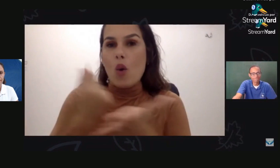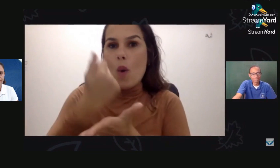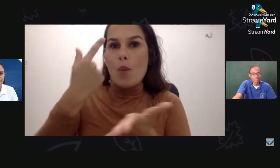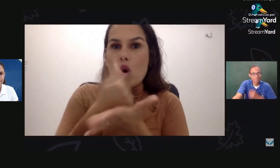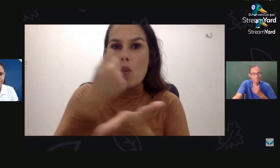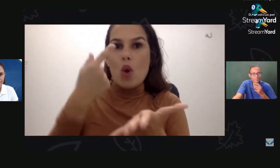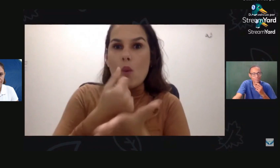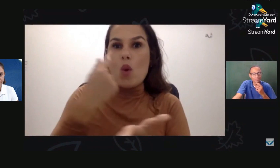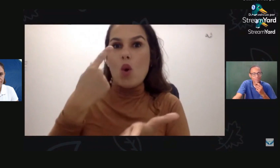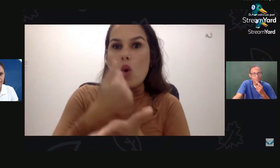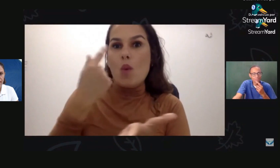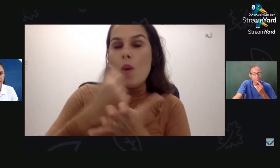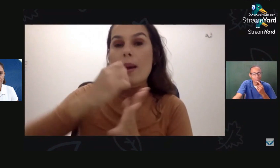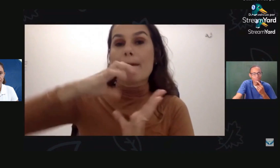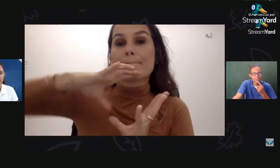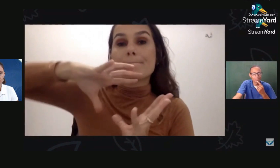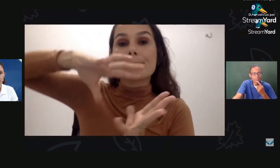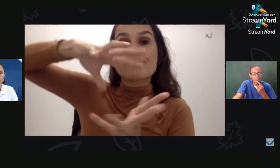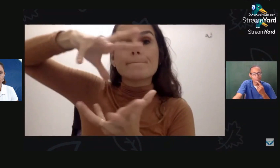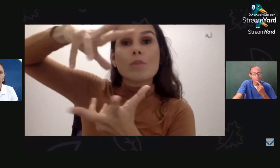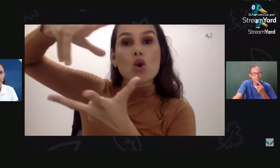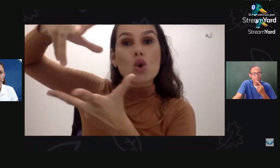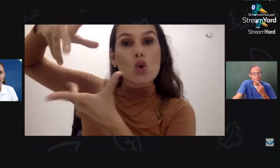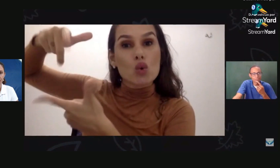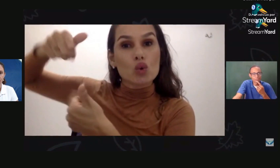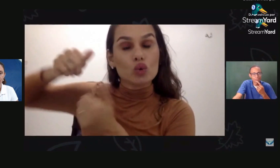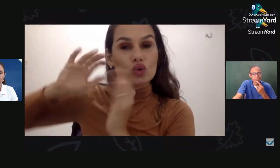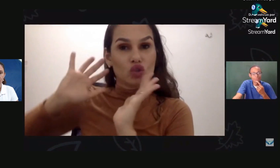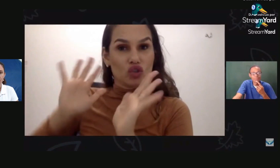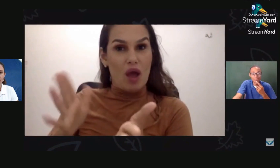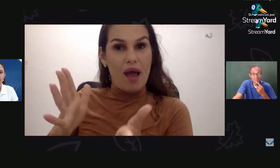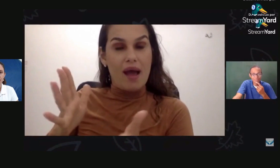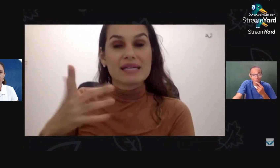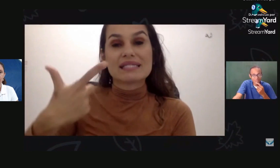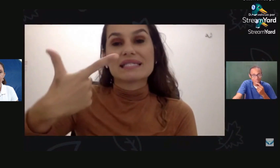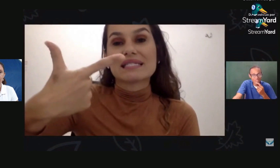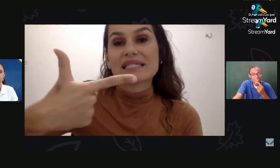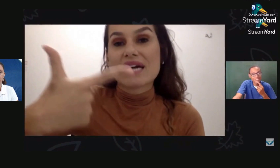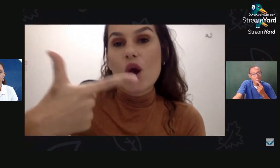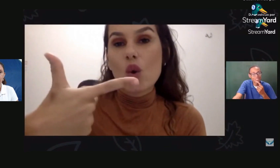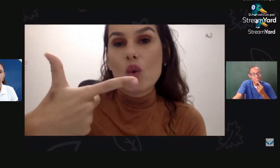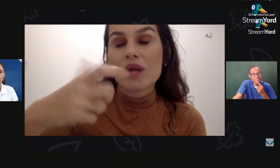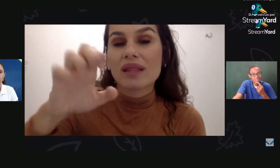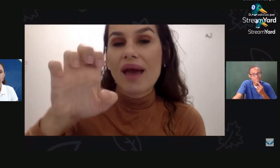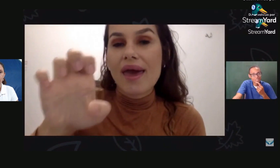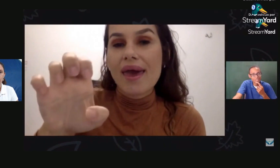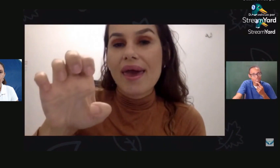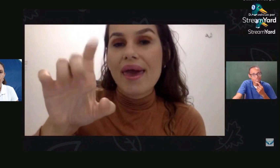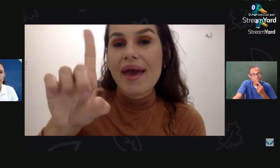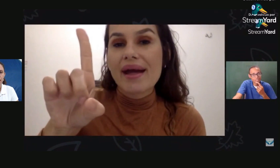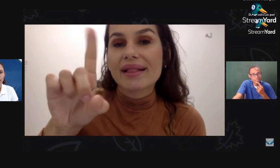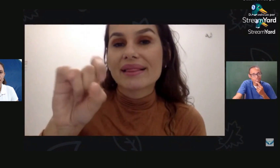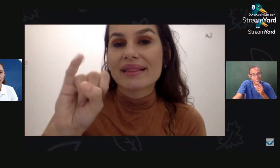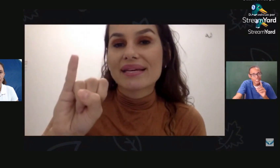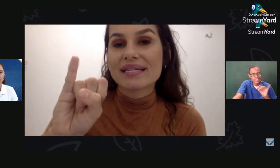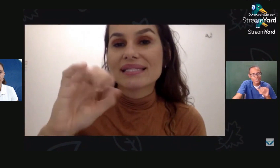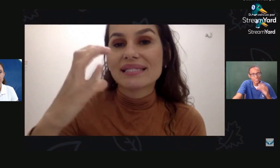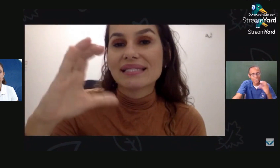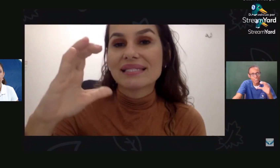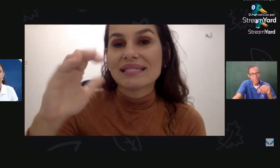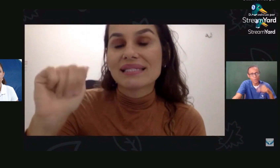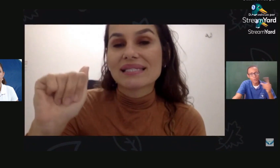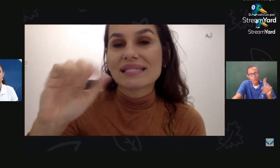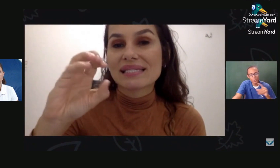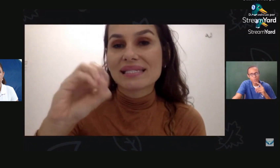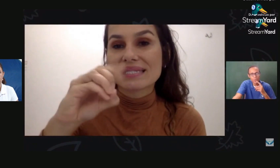fiz. Assim, várias pessoas compraram esse livro, né? O mundo todo. Temos